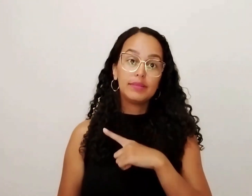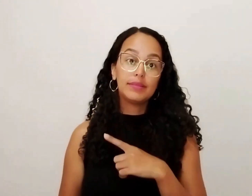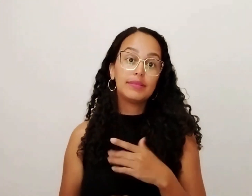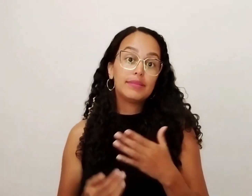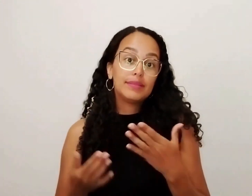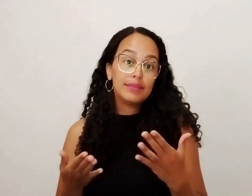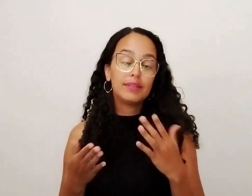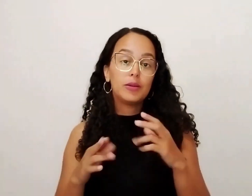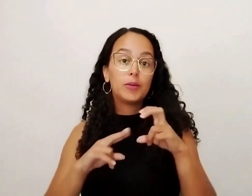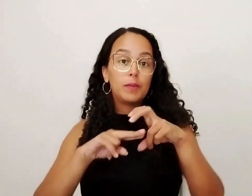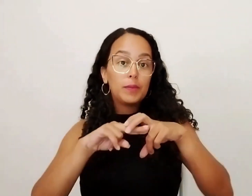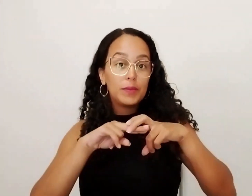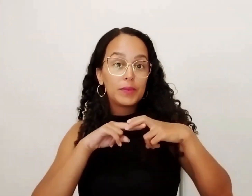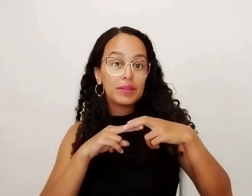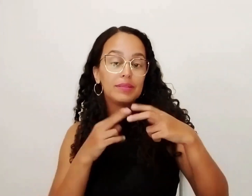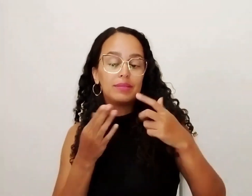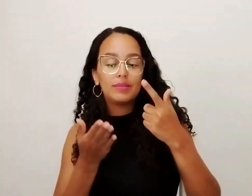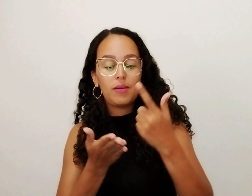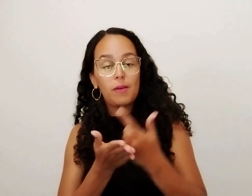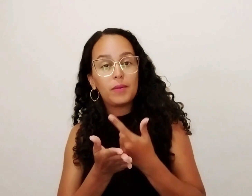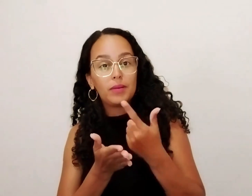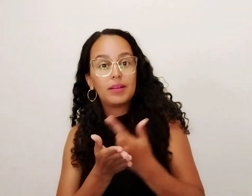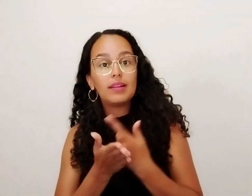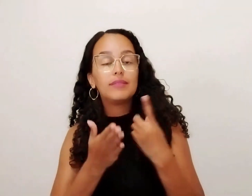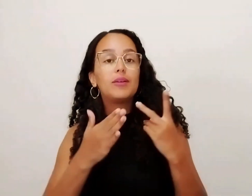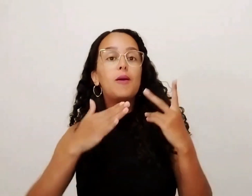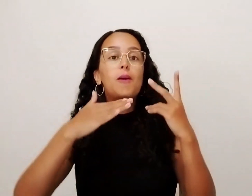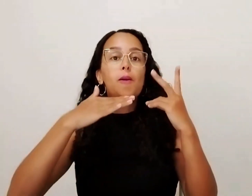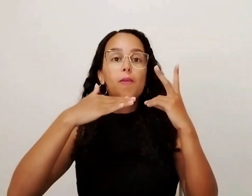Resumo por capítulo.